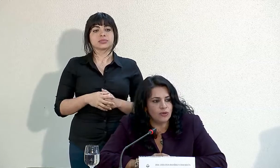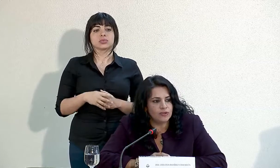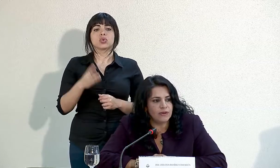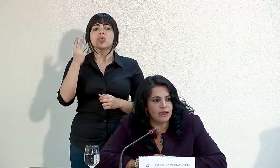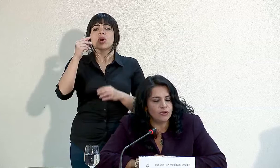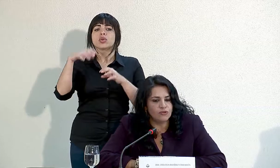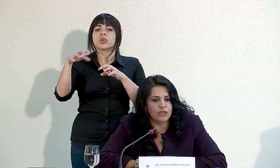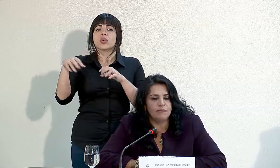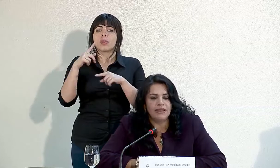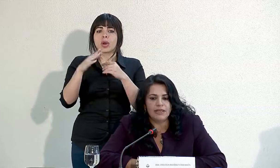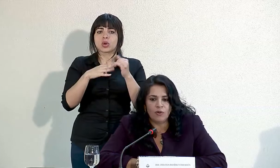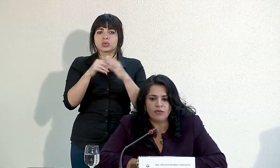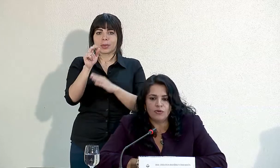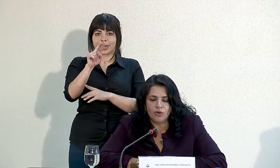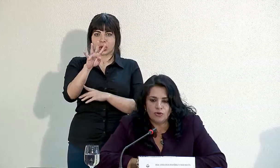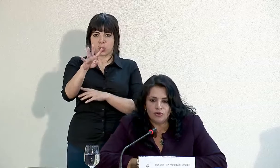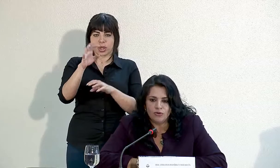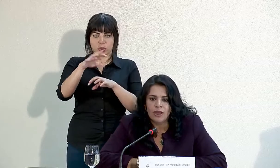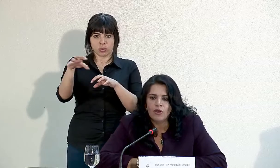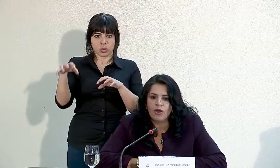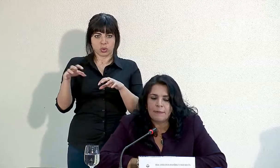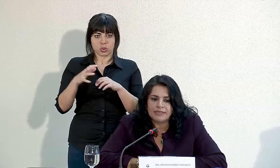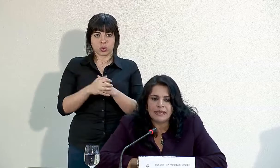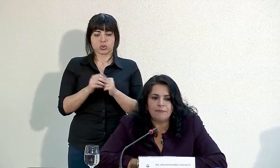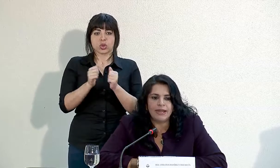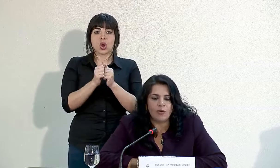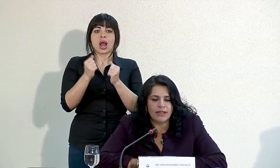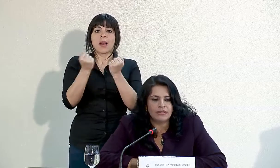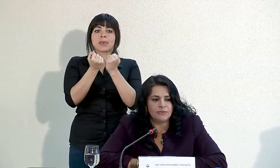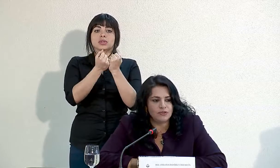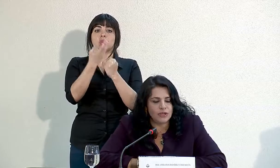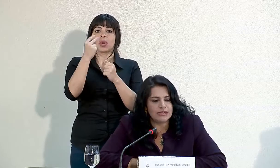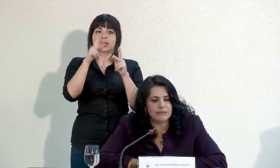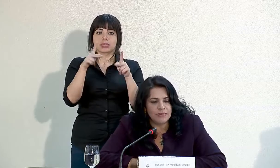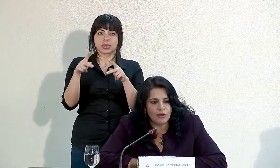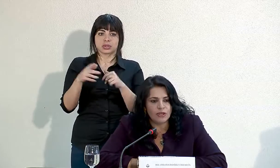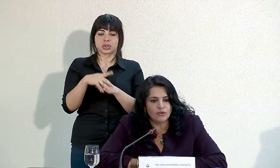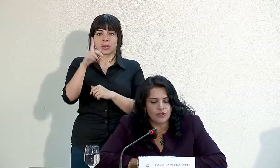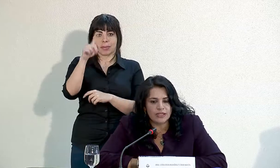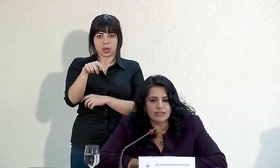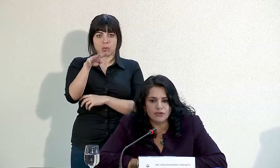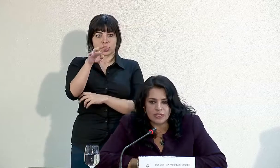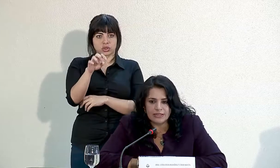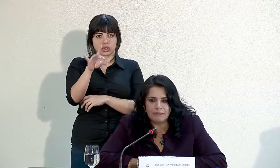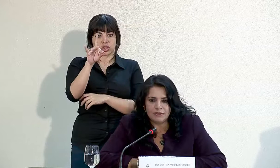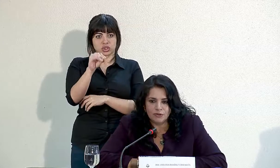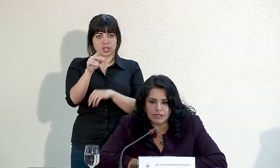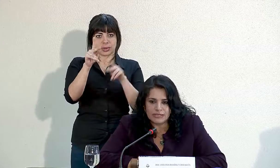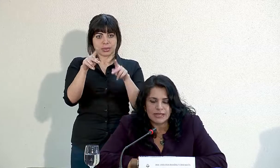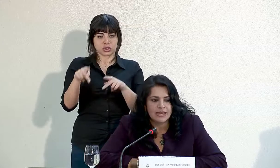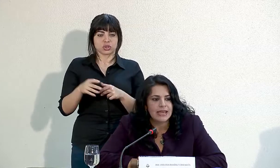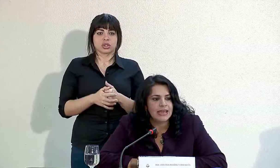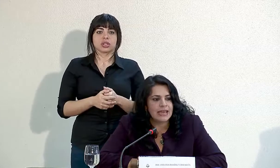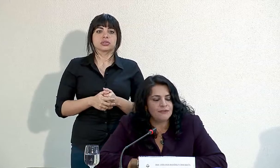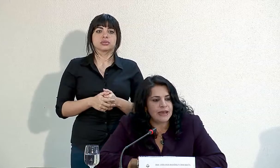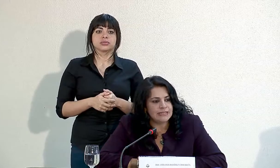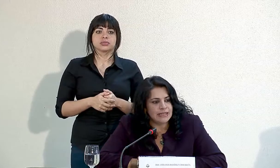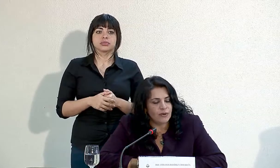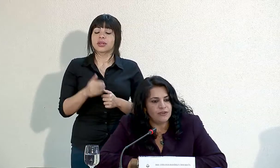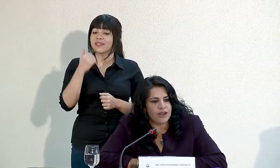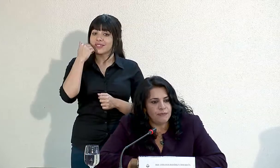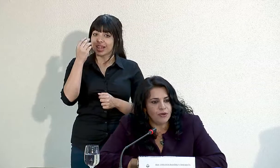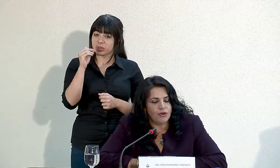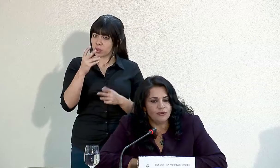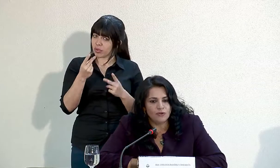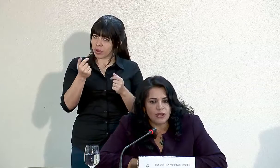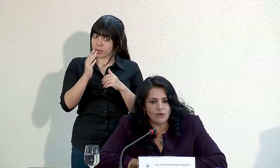¿Cuántos módulos se van a construir? 24 módulos. ¿Con capacidad para cuántas personas? 1.480 personas. ¿Es fácil